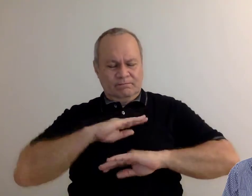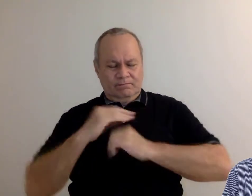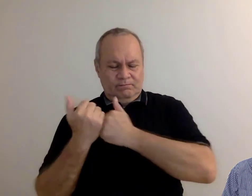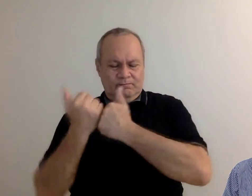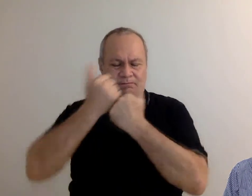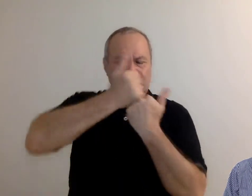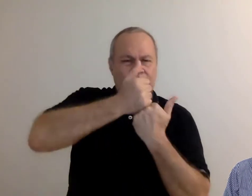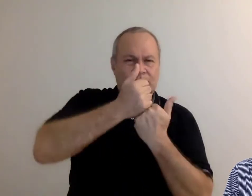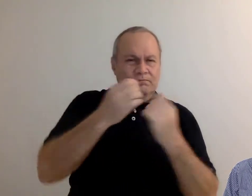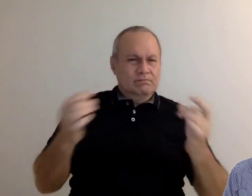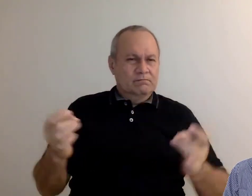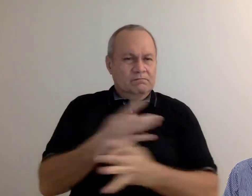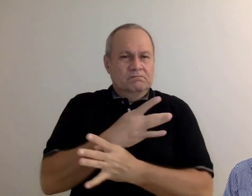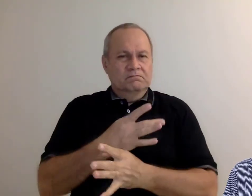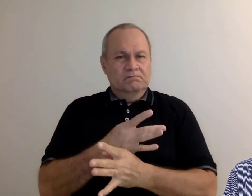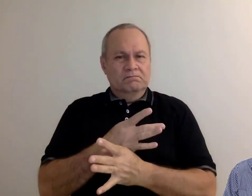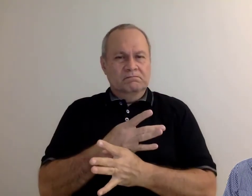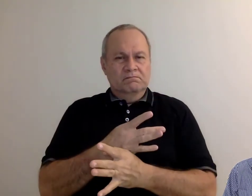e foi